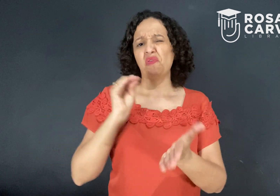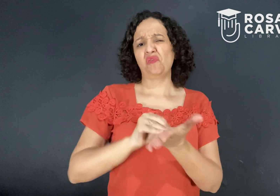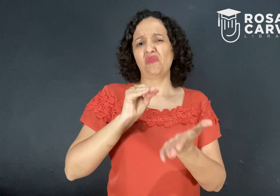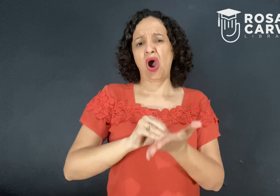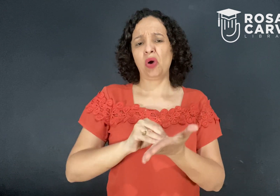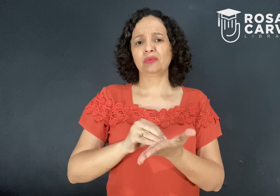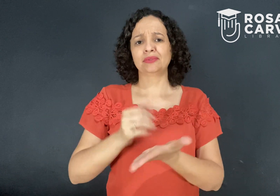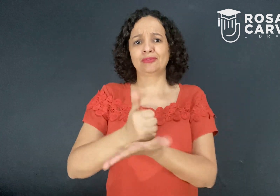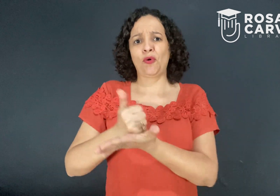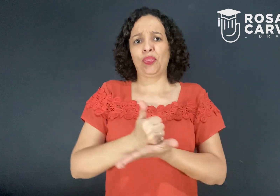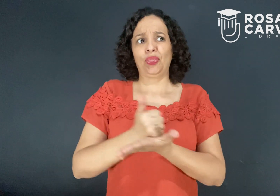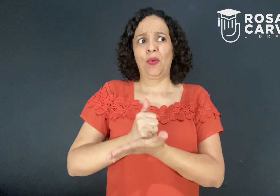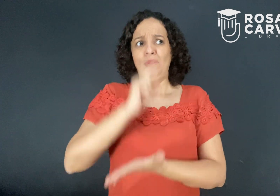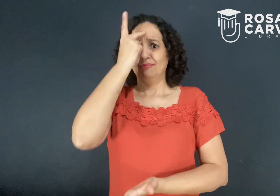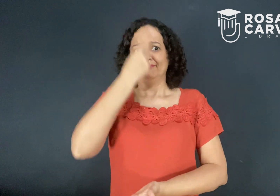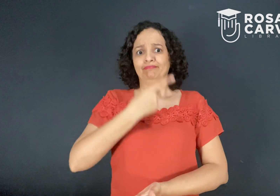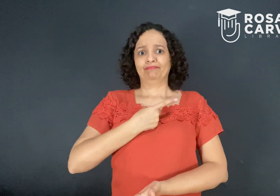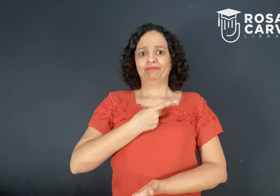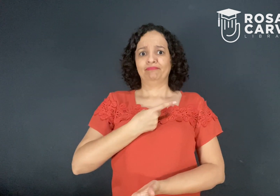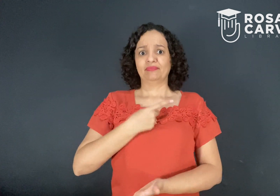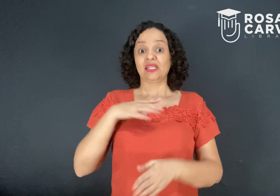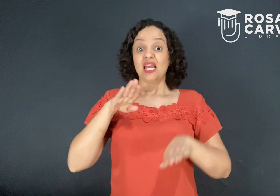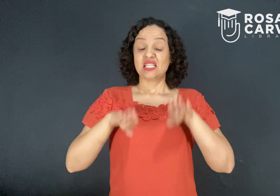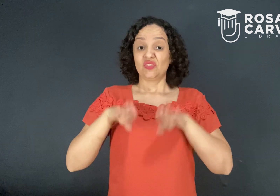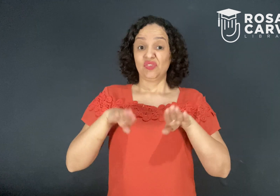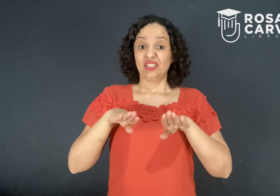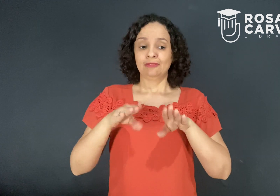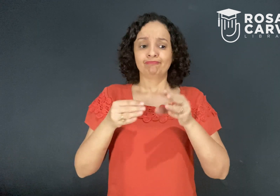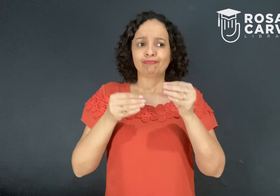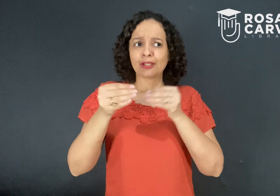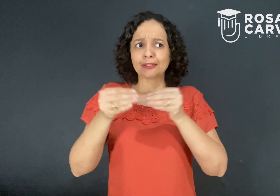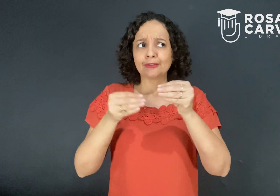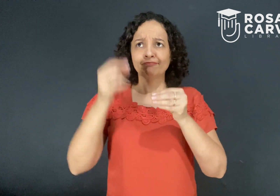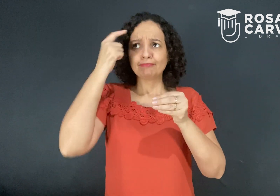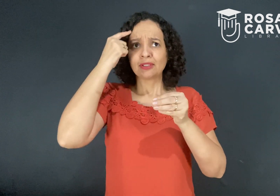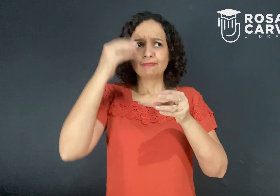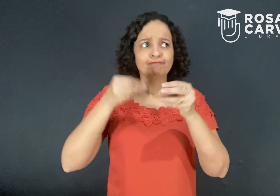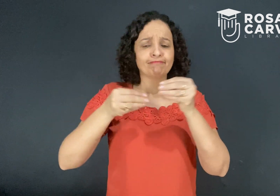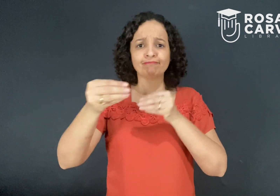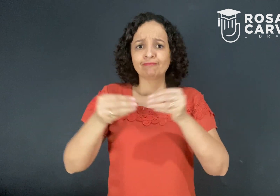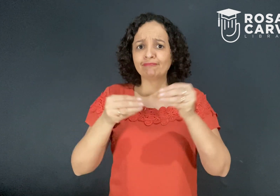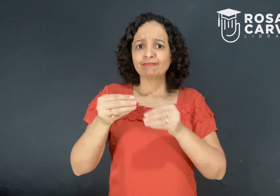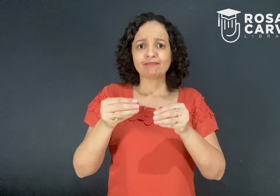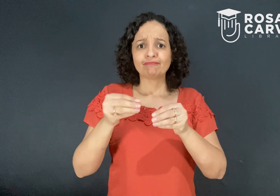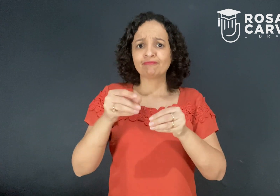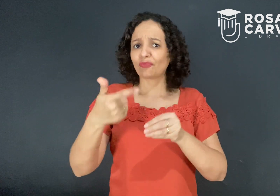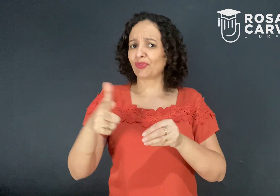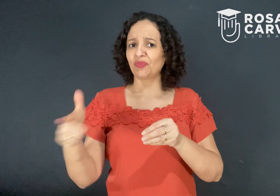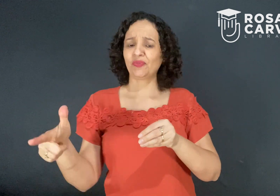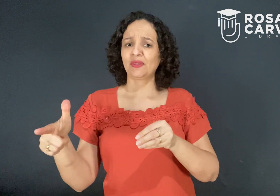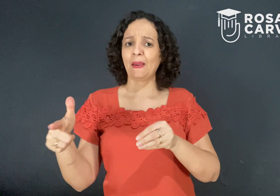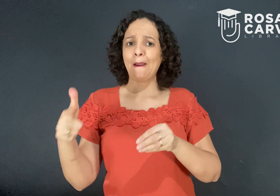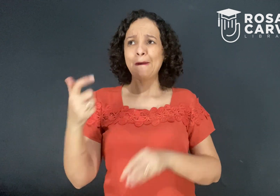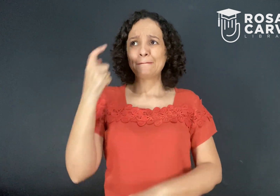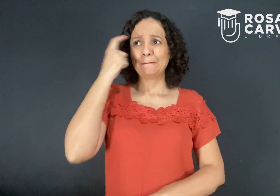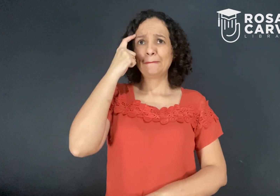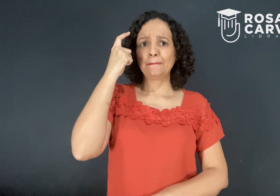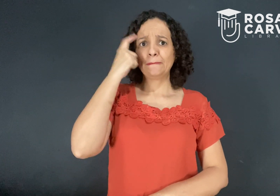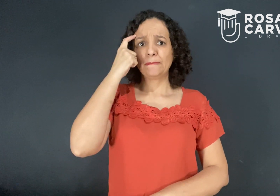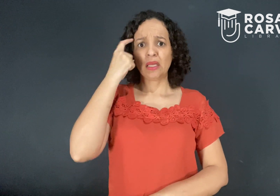autocontrole, com a flexibilidade. Às vezes tem um pensamento de uma maneira, tem